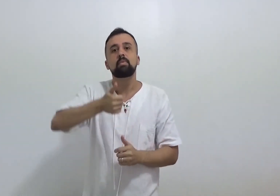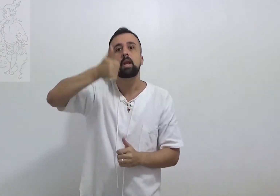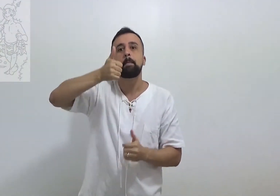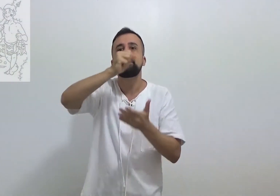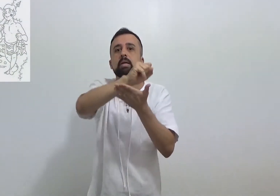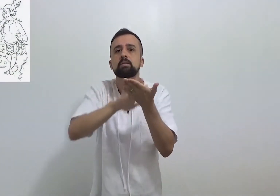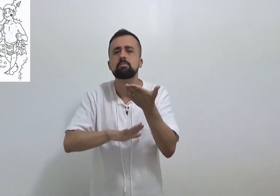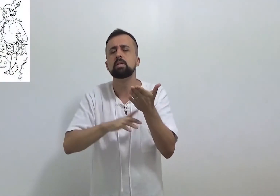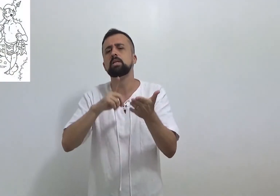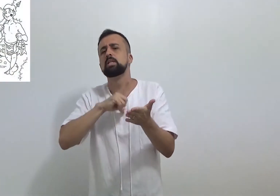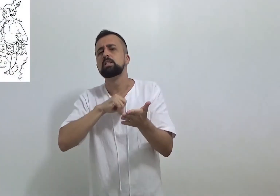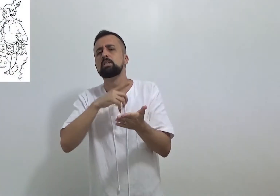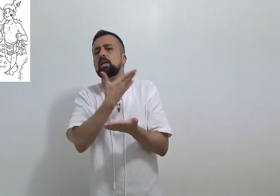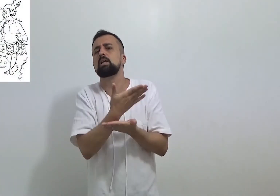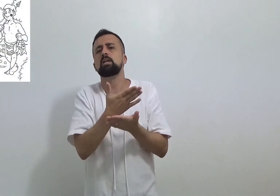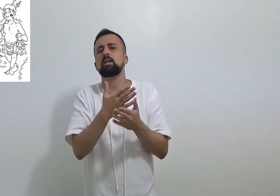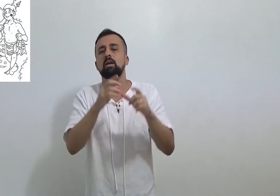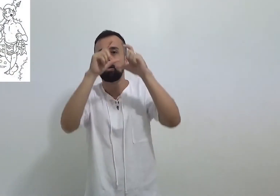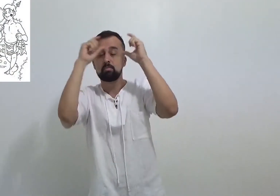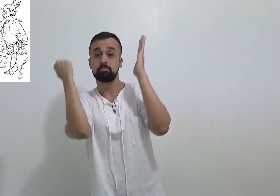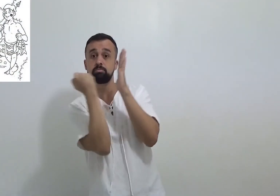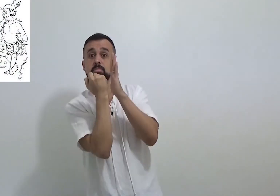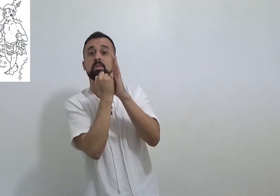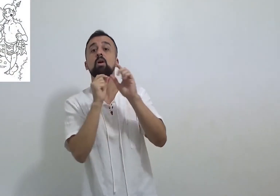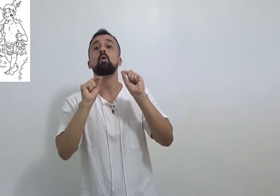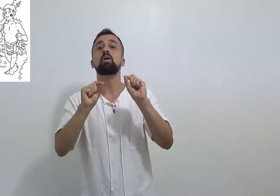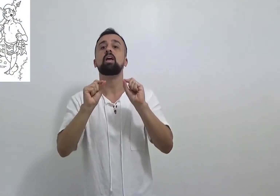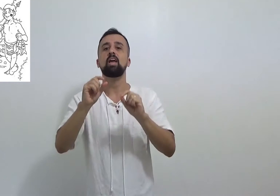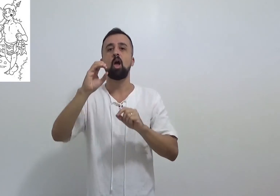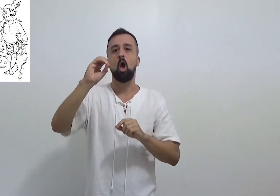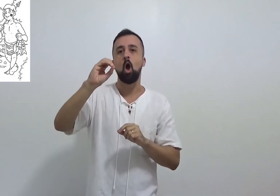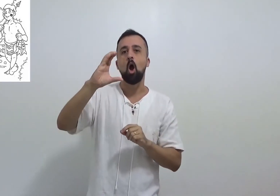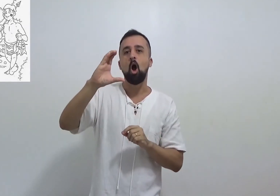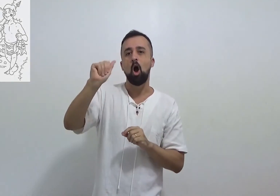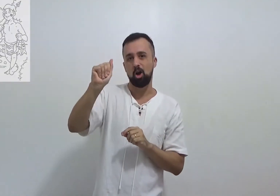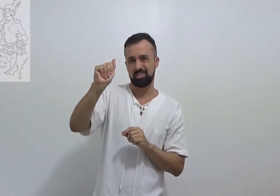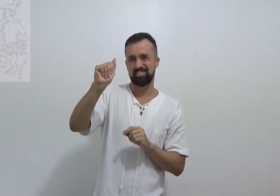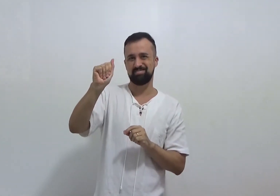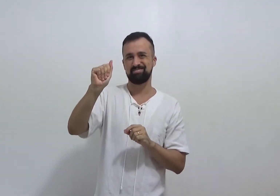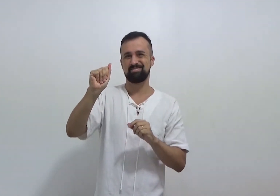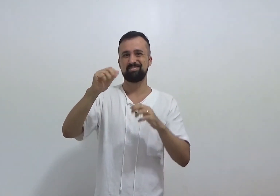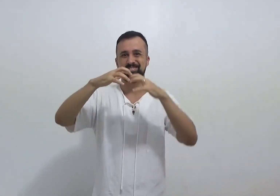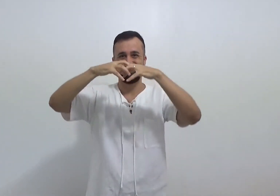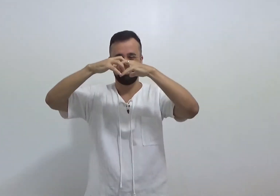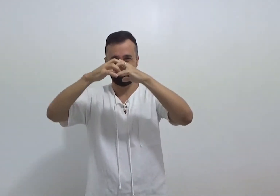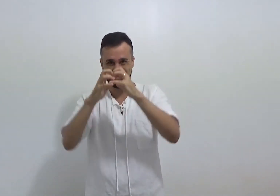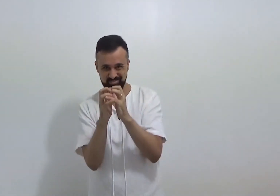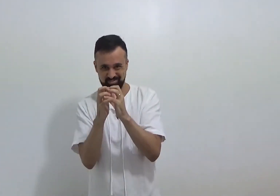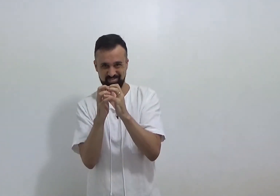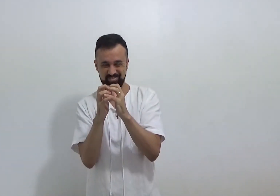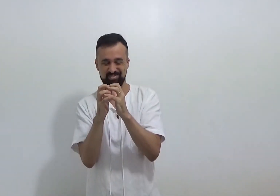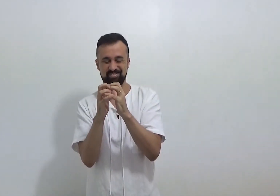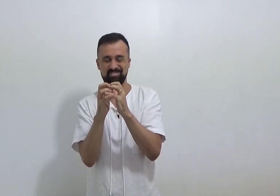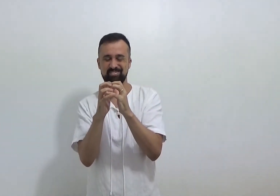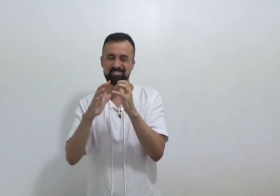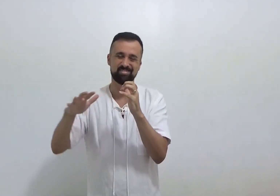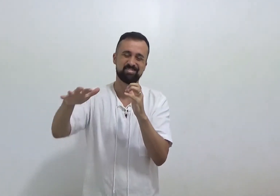estereótipo. Na primeira atividade, nós temos, em primeiro lugar, o estereótipo da oca.